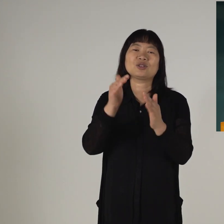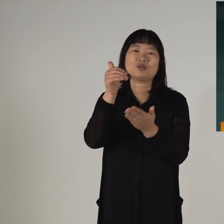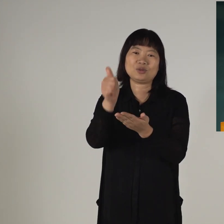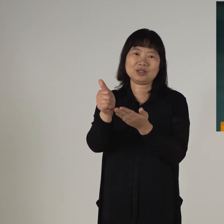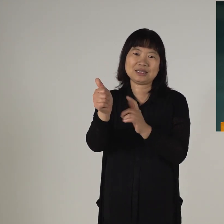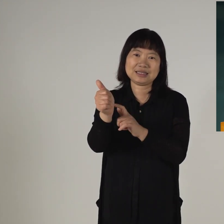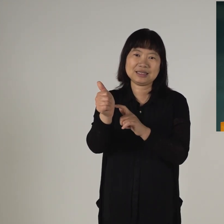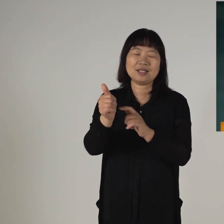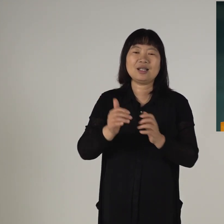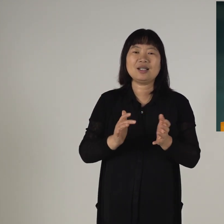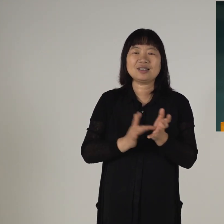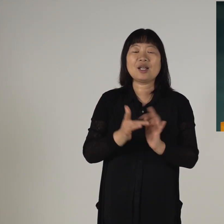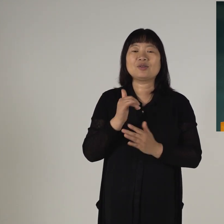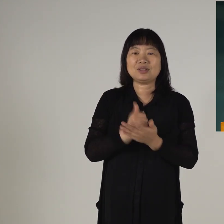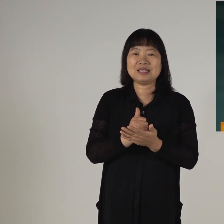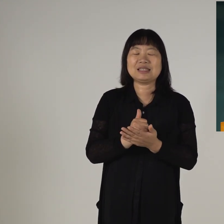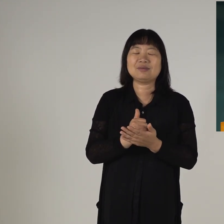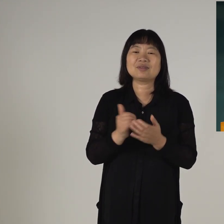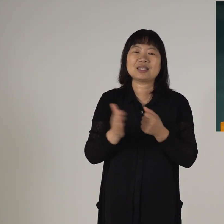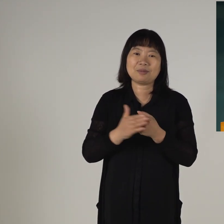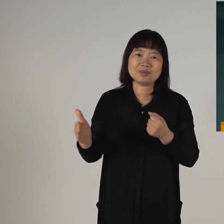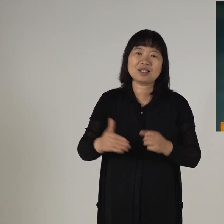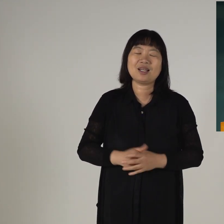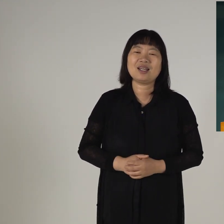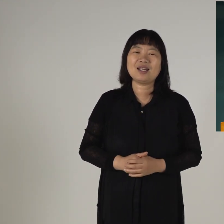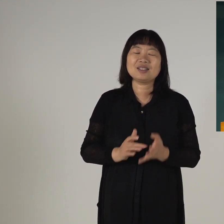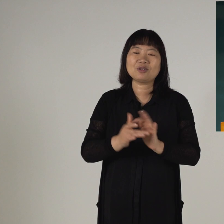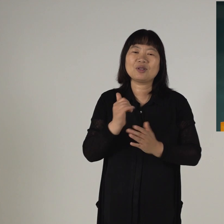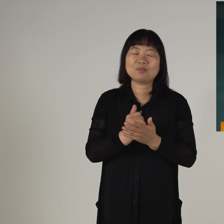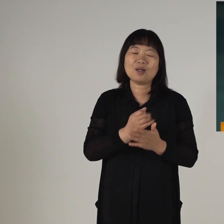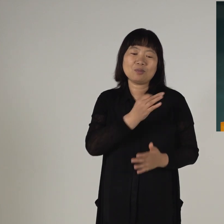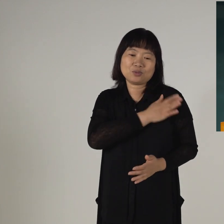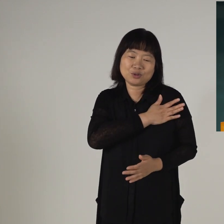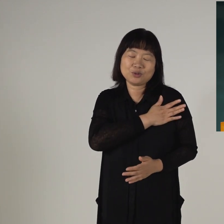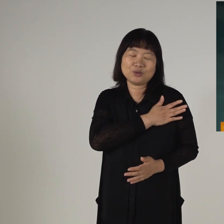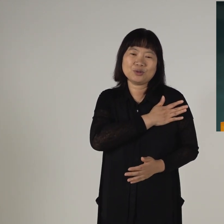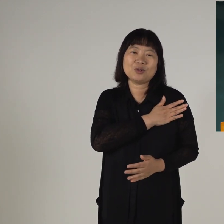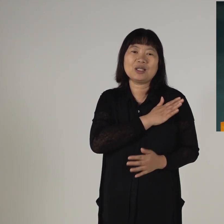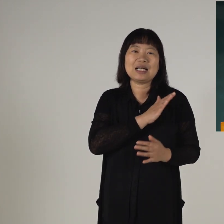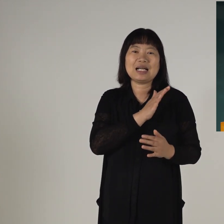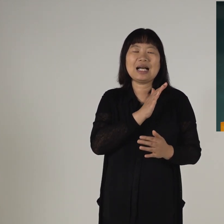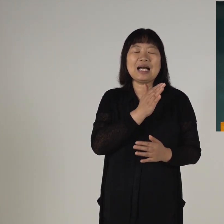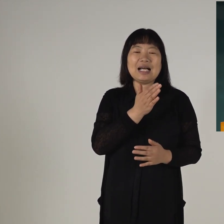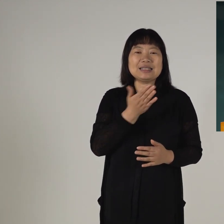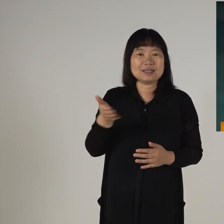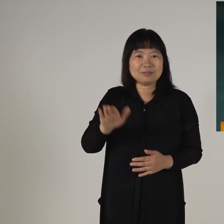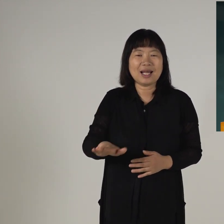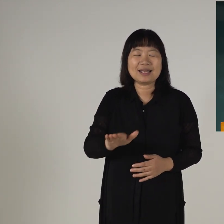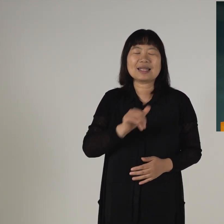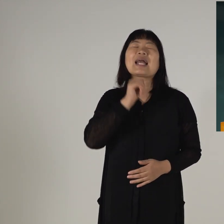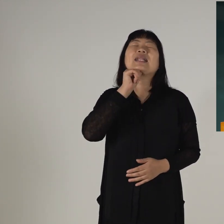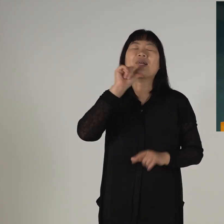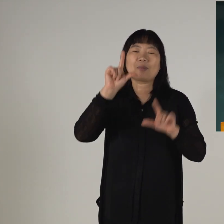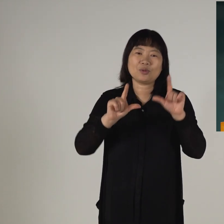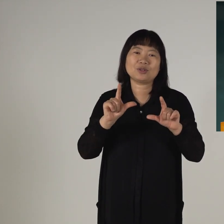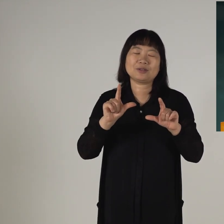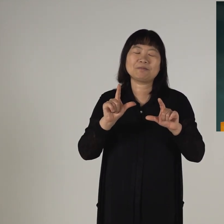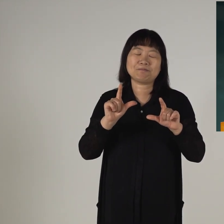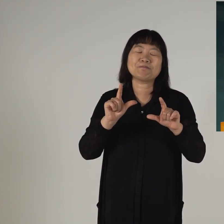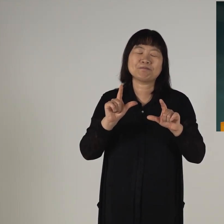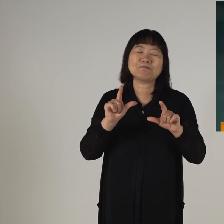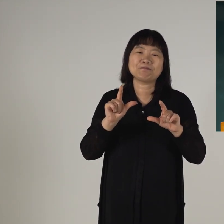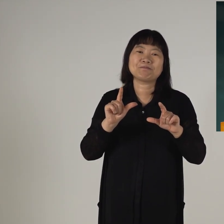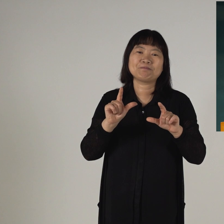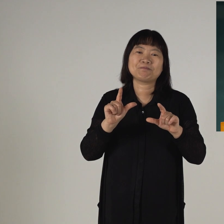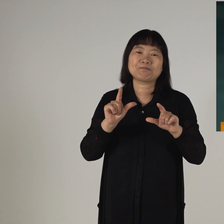예수님이 부유한 자로서 자신을 가난하게 하셔서 어떻게 하신 겁니까?